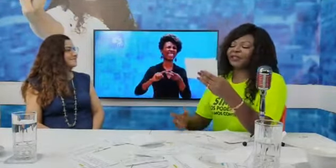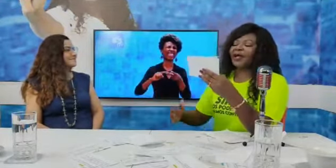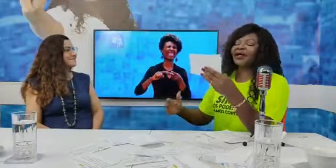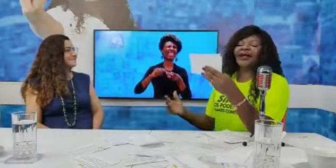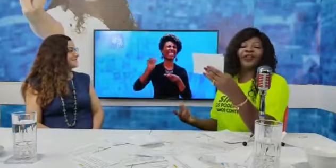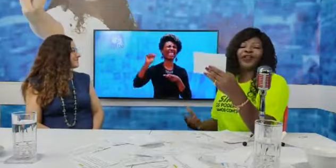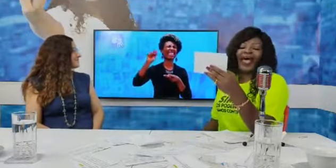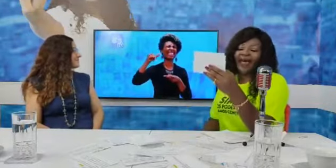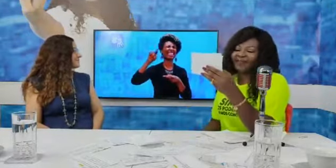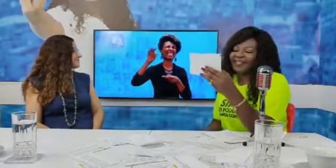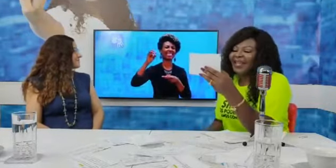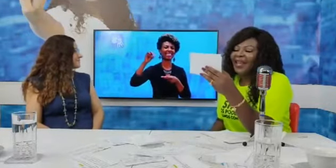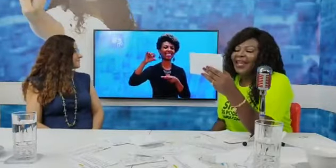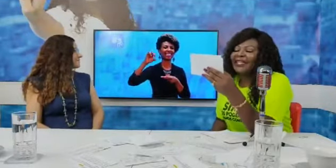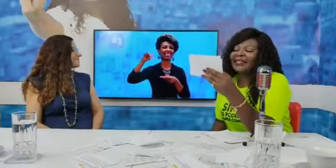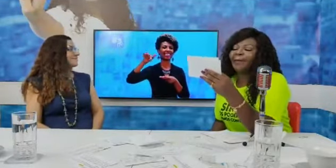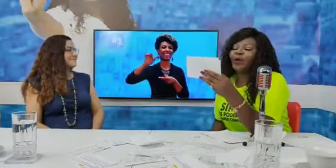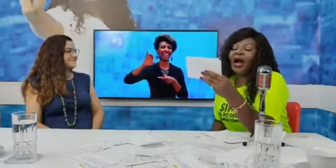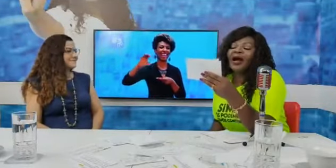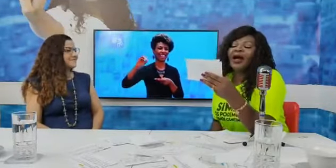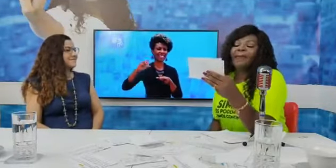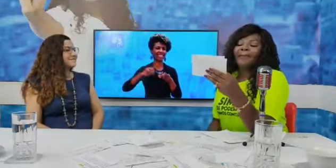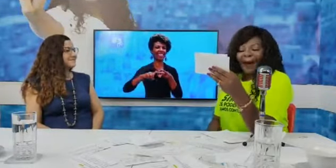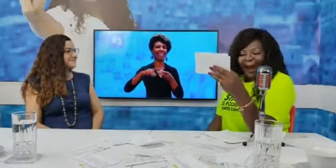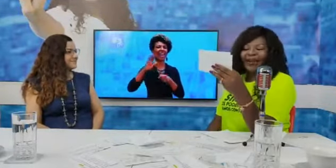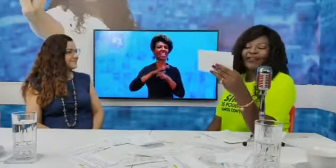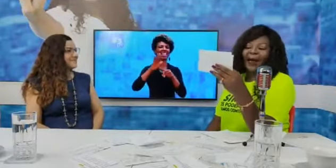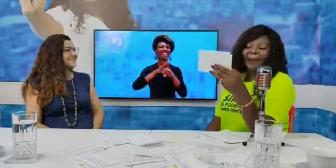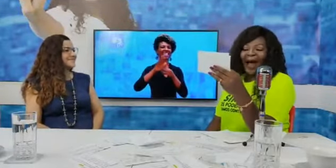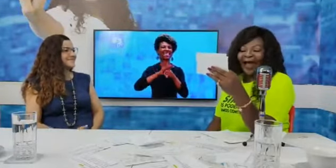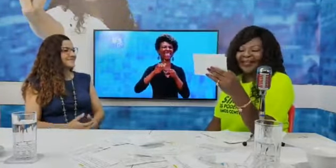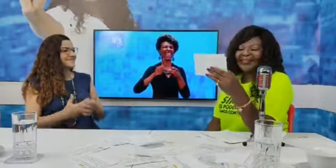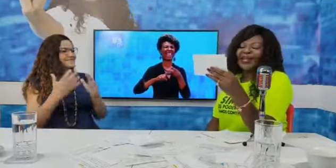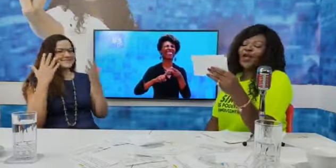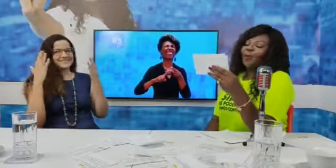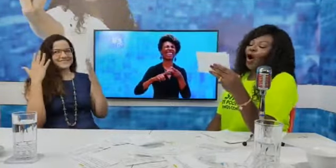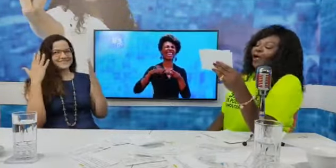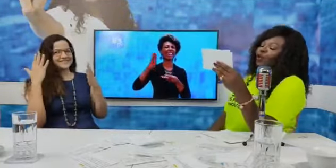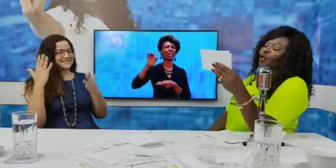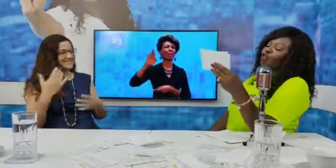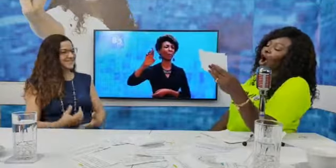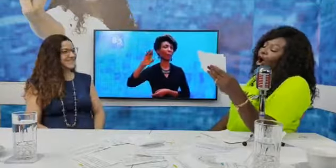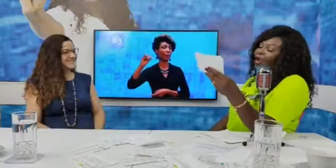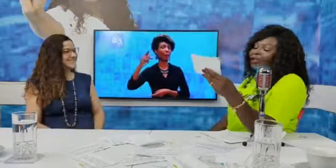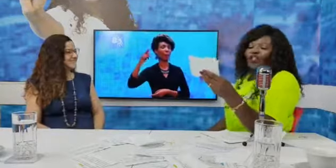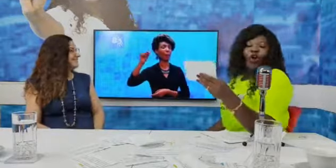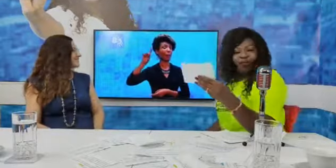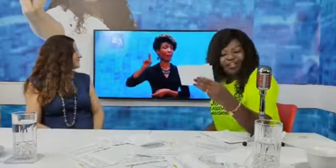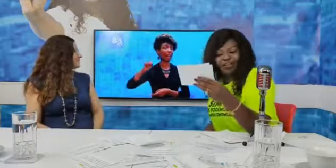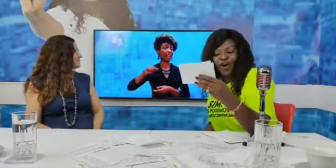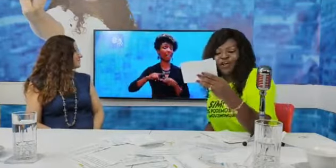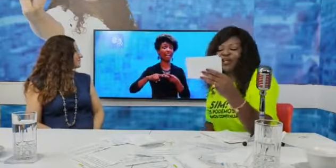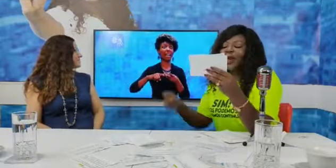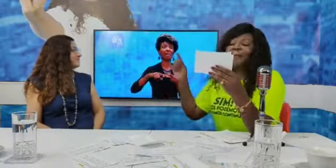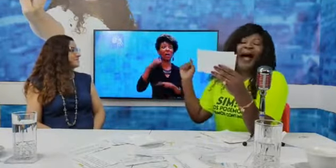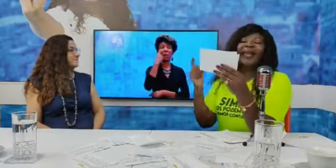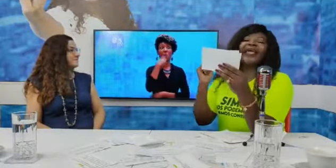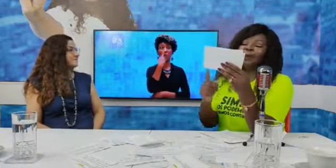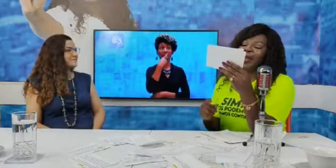Barreiras, Tancredo Neves, Itapuã, Bairro da Paz, Boca do Rio 2, Novo